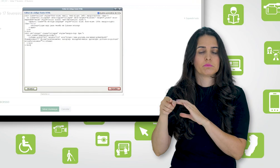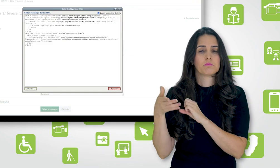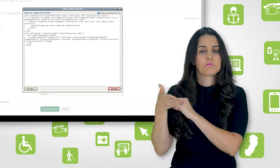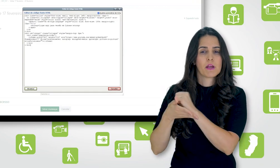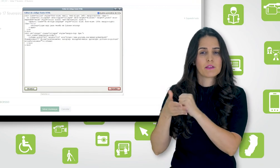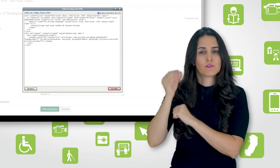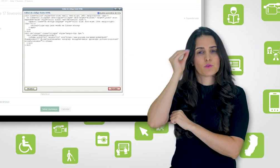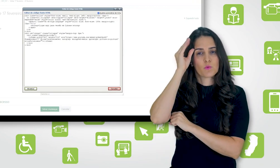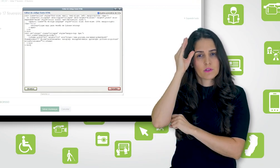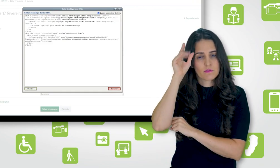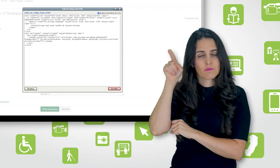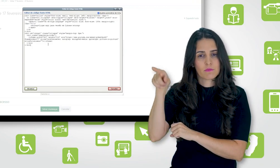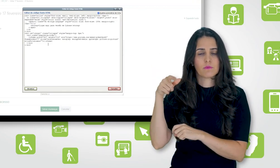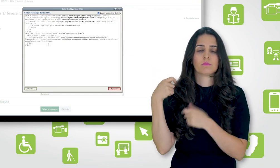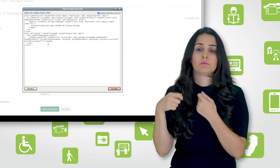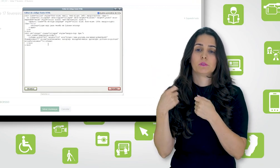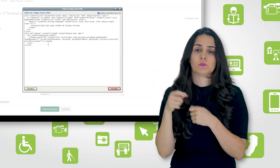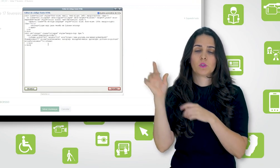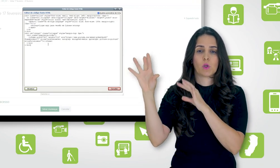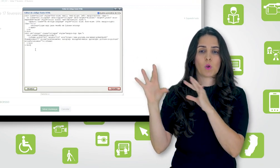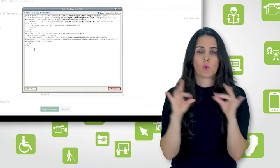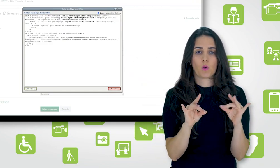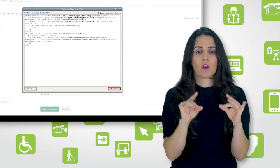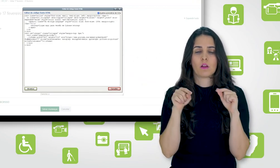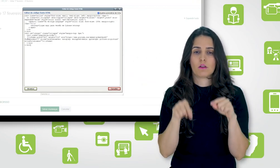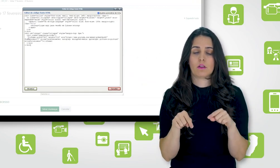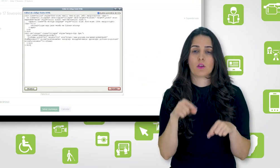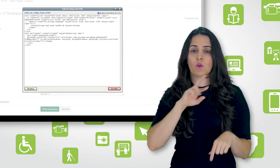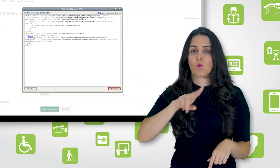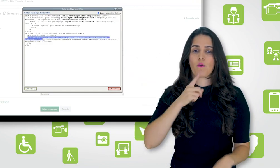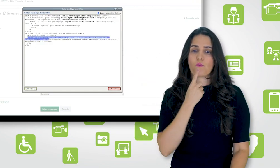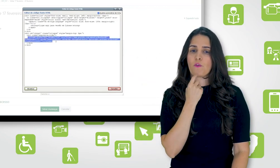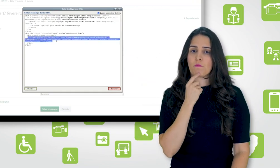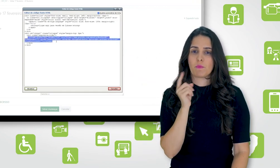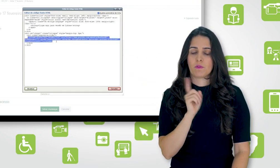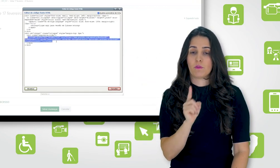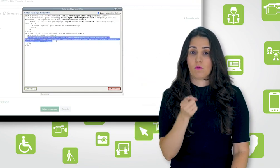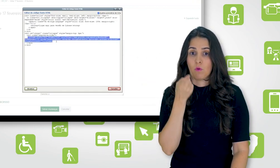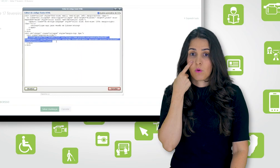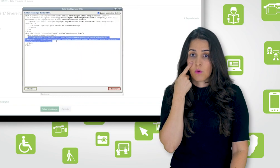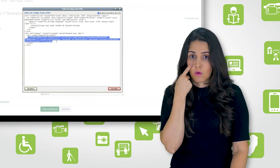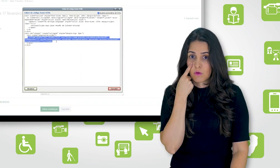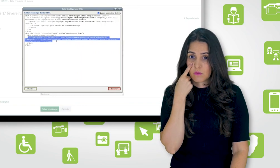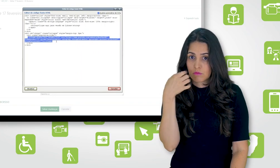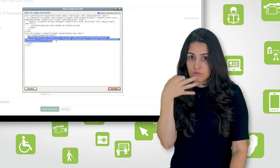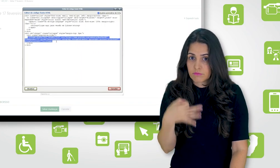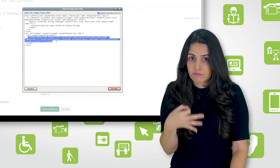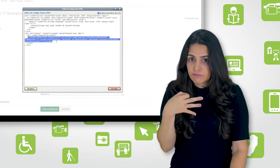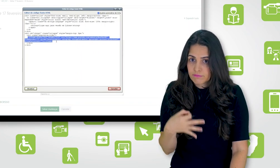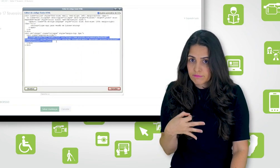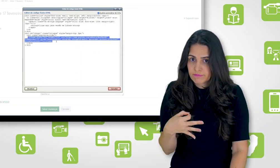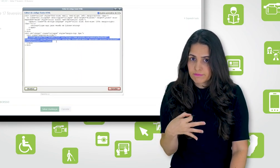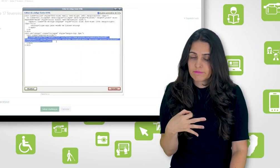em vermelho Então eu tenho que prestar atenção onde é é este trecho aqui que eu preciso então